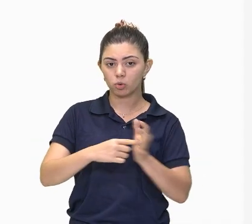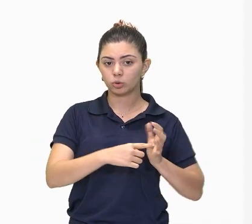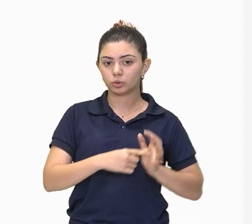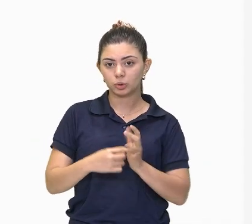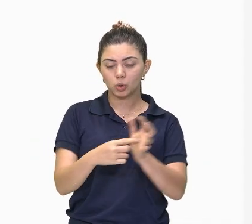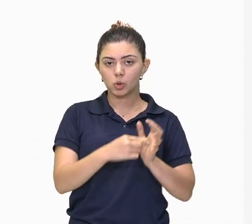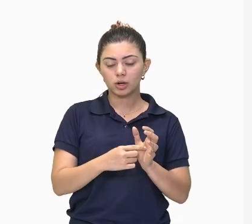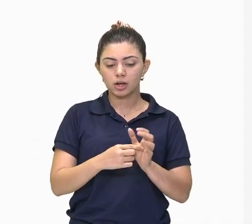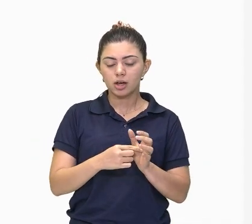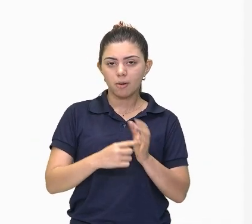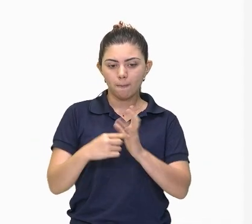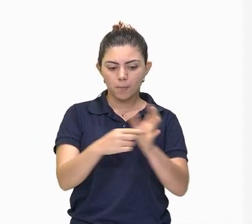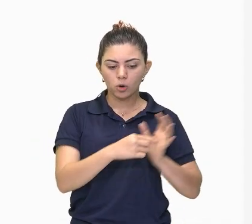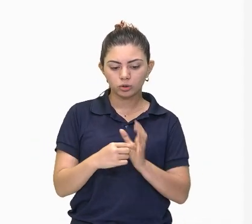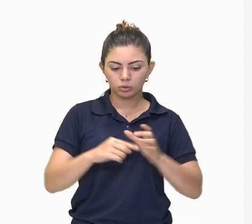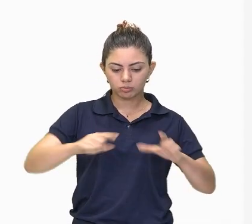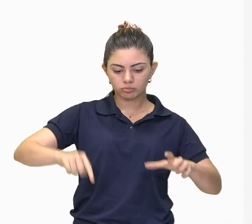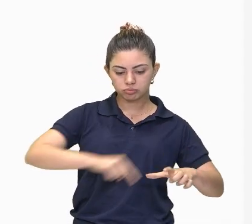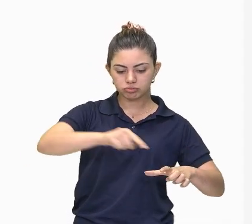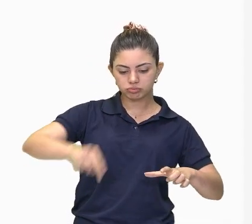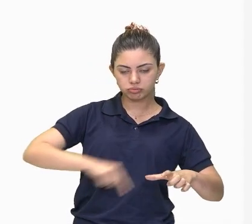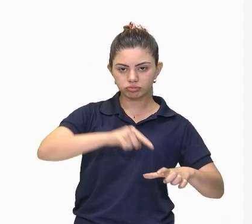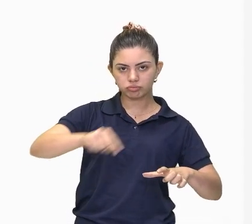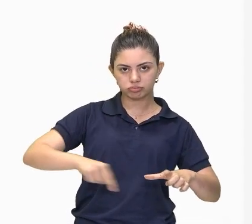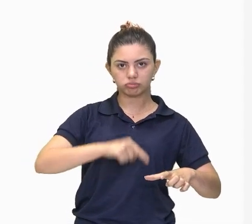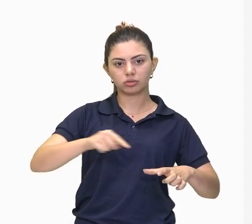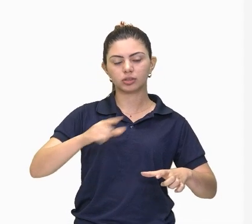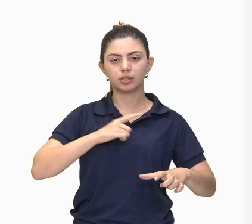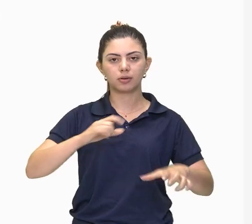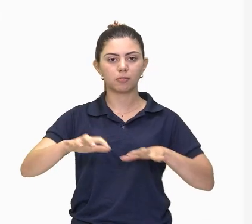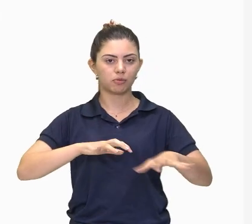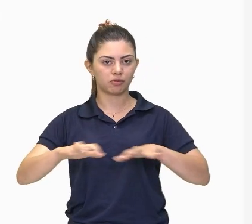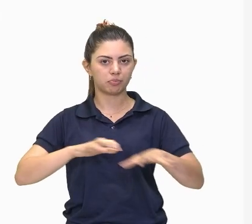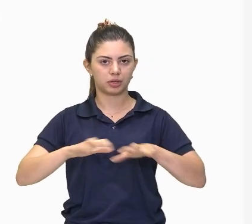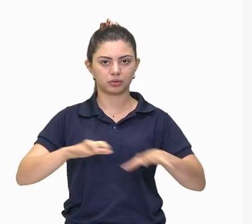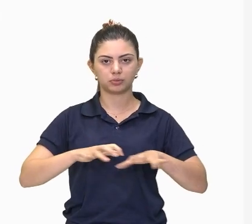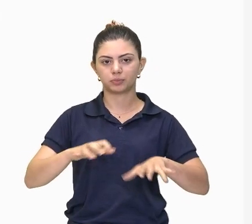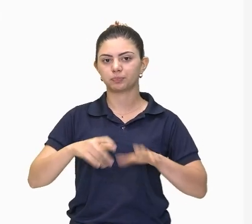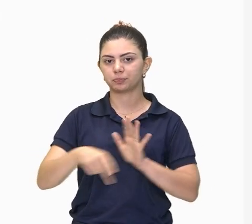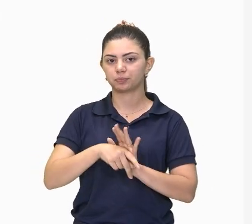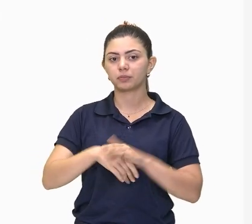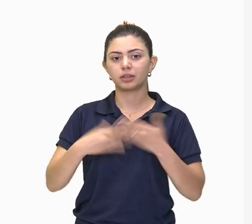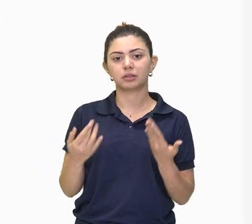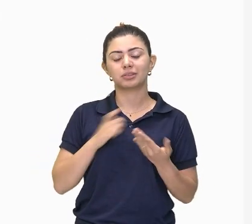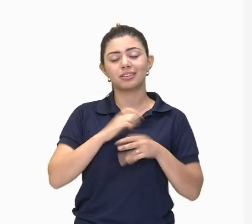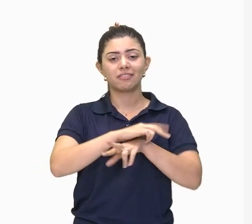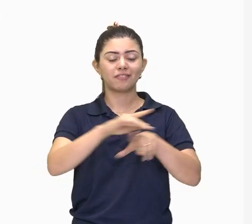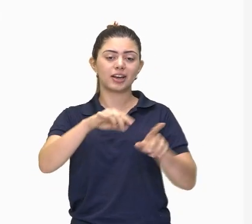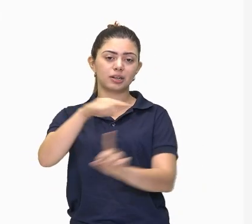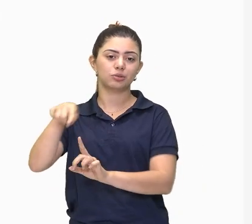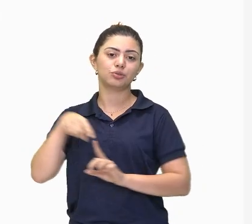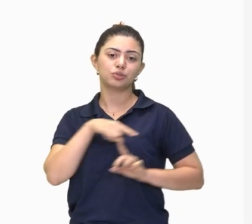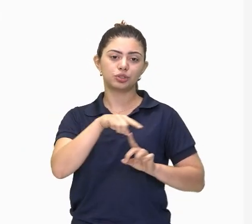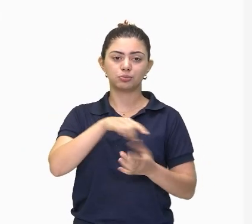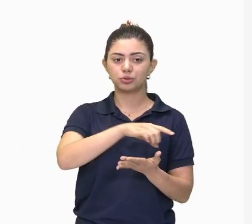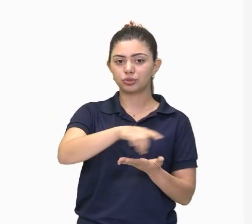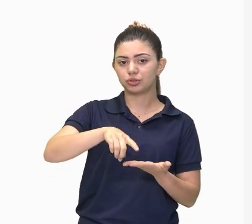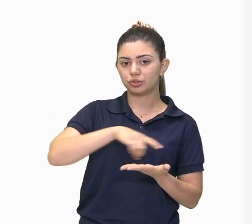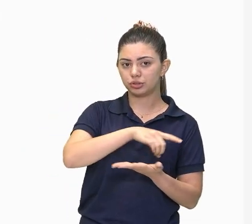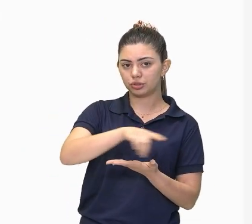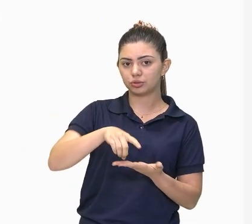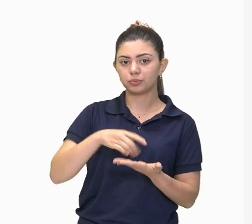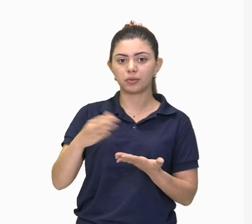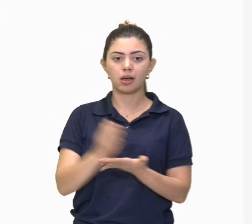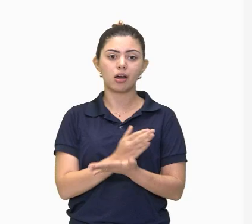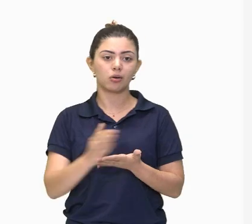plataforma giratória e controla a velocidade de rotação do disco. Existem diferentes modelos de toca-discos,